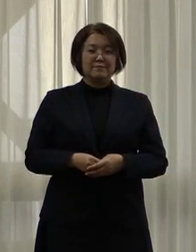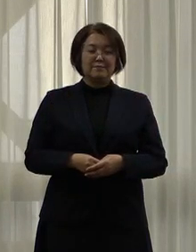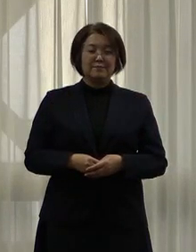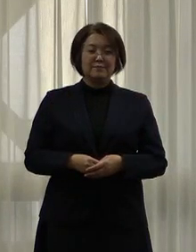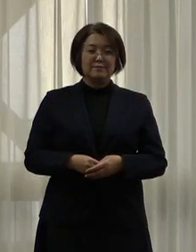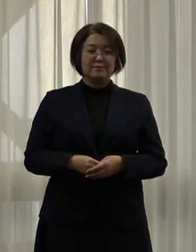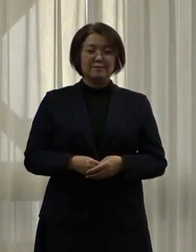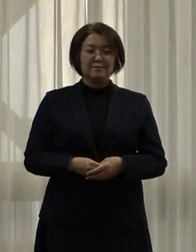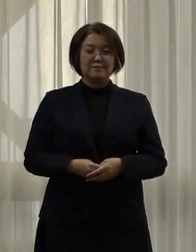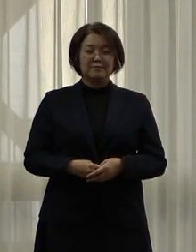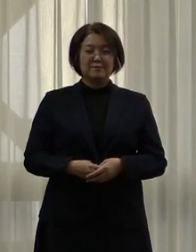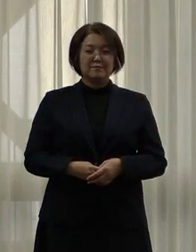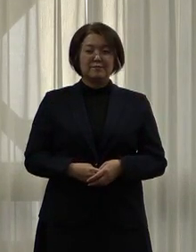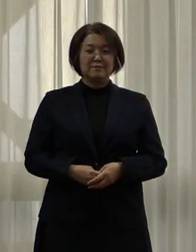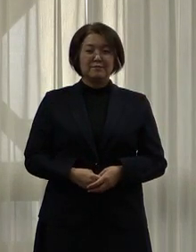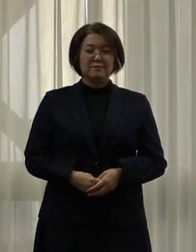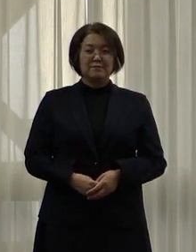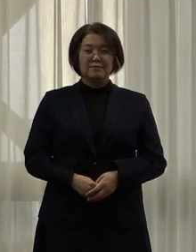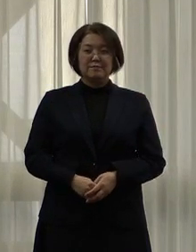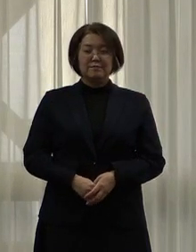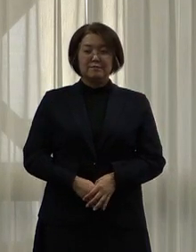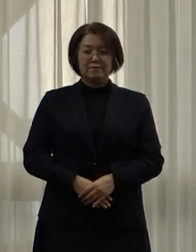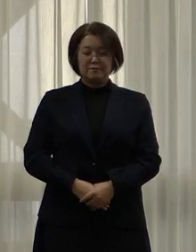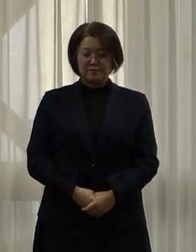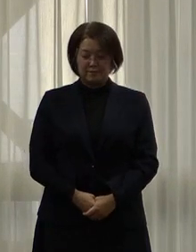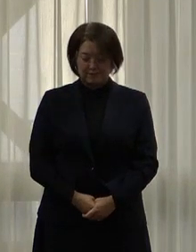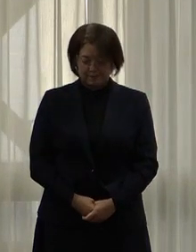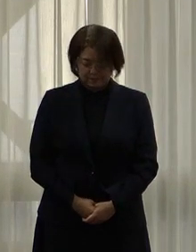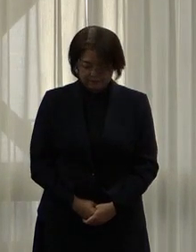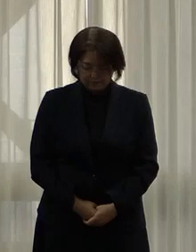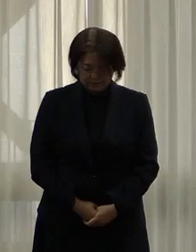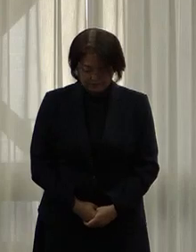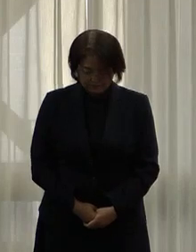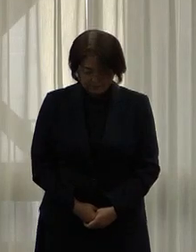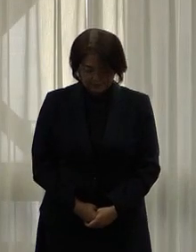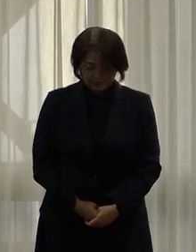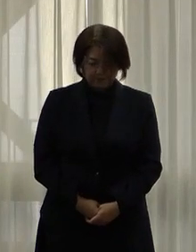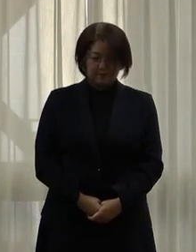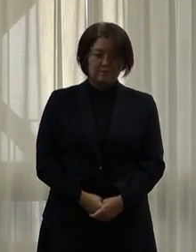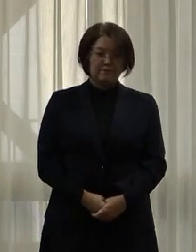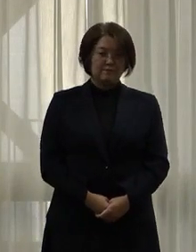どうもありがとうございました。